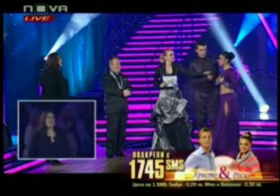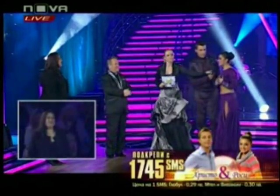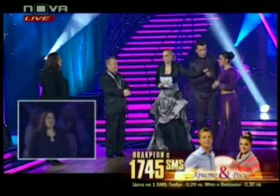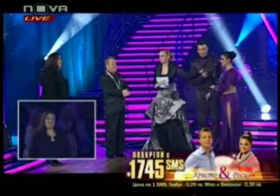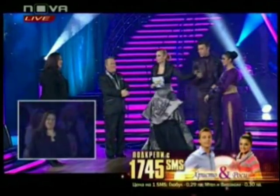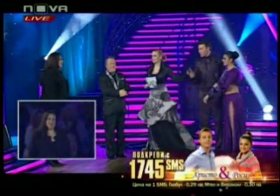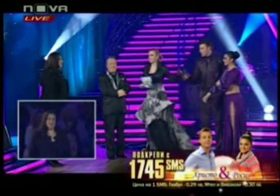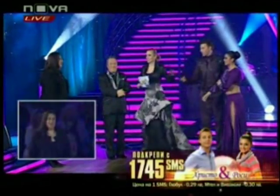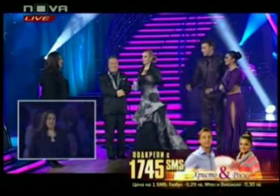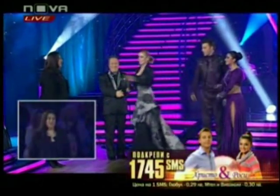Щастлива съм.